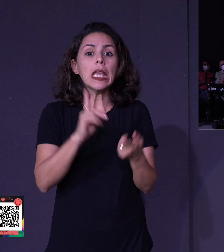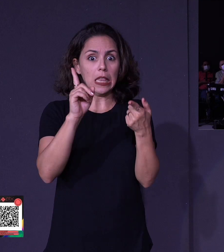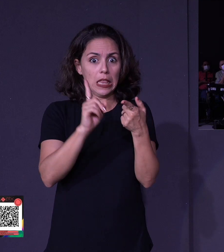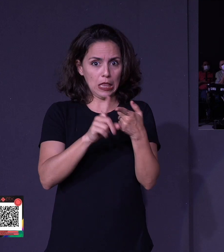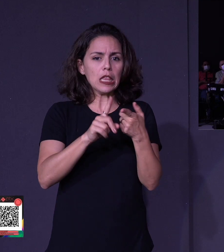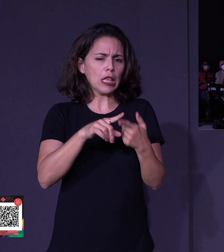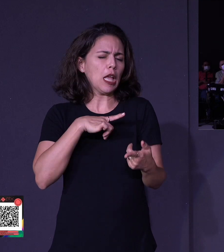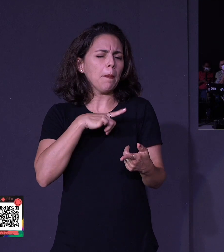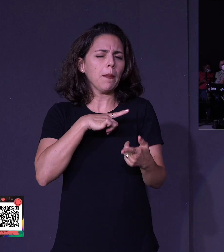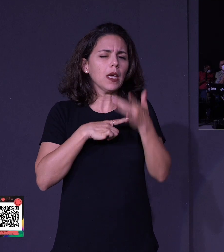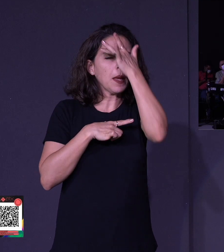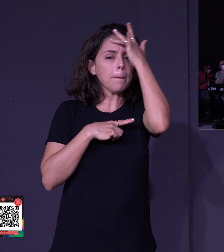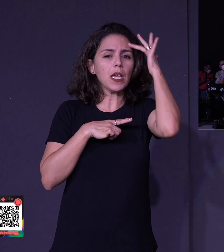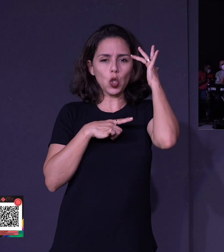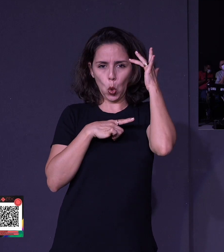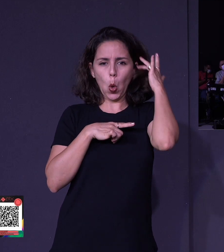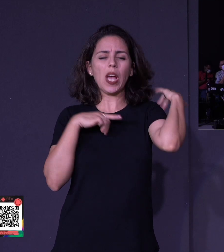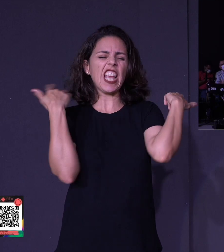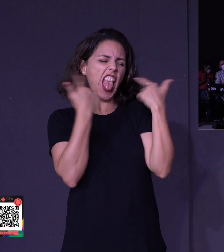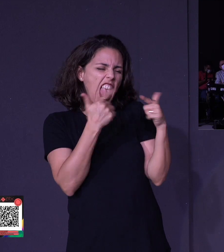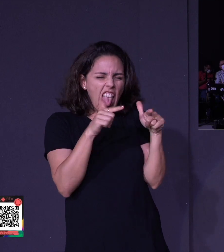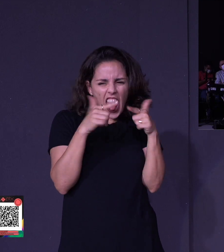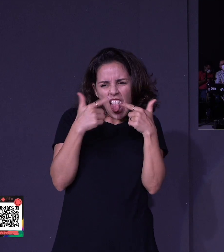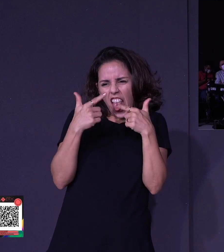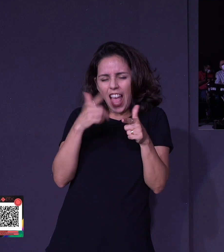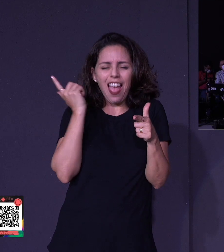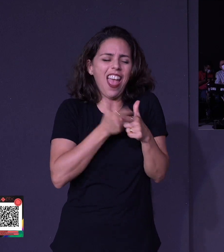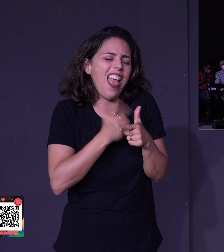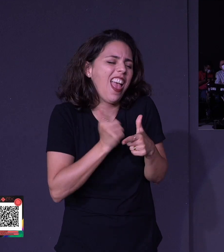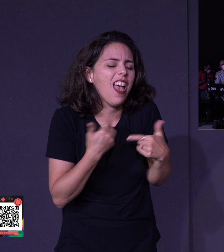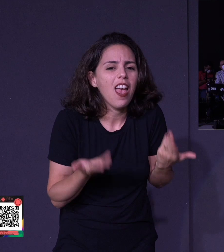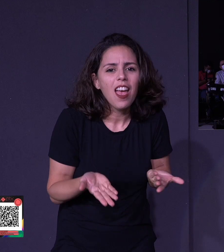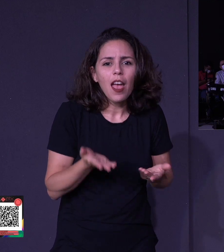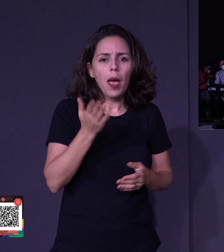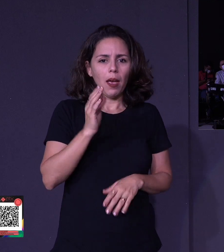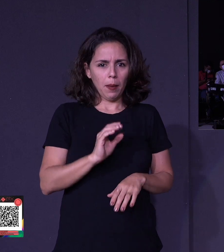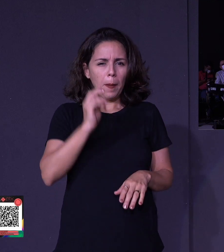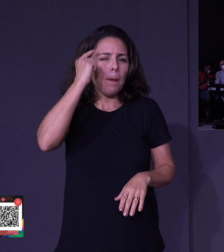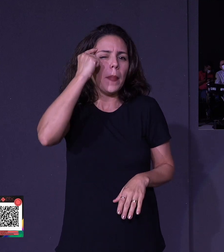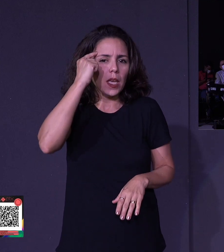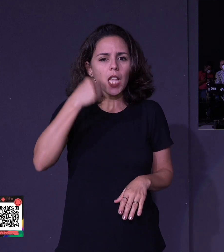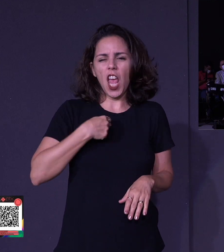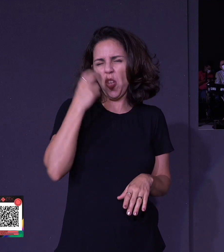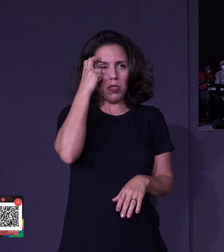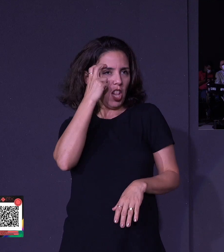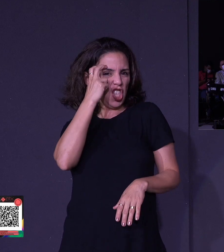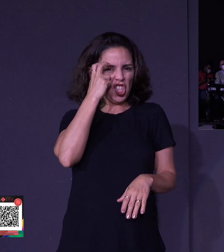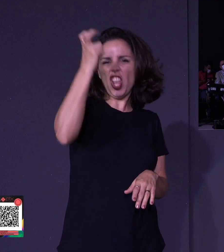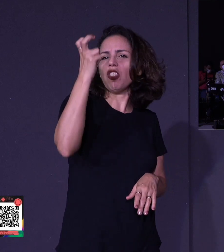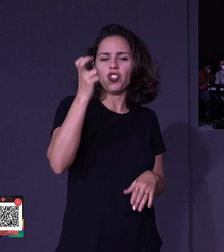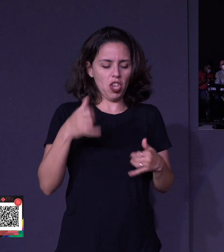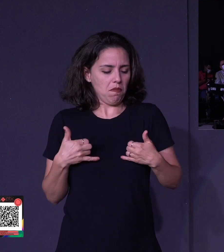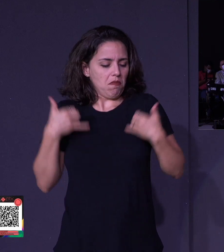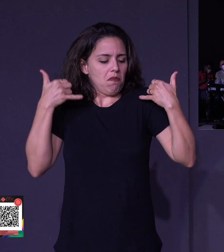acham que sabem de tudo. E por isso menosprezam o conhecimento de Deus, o temor do Senhor, a orientação da